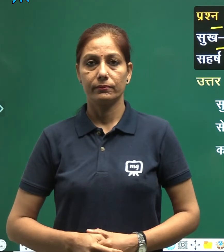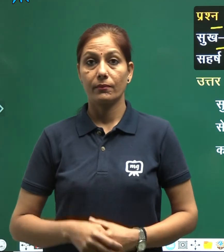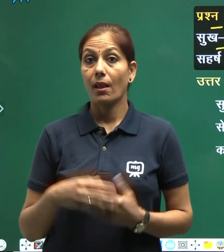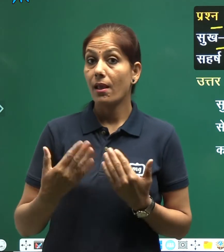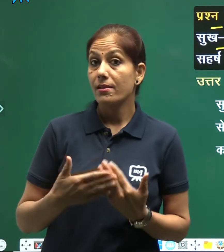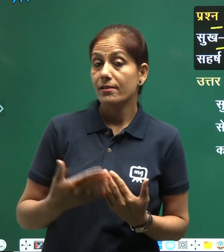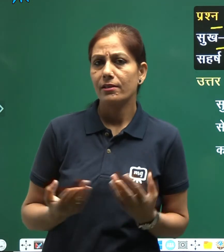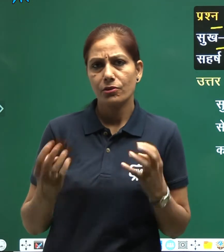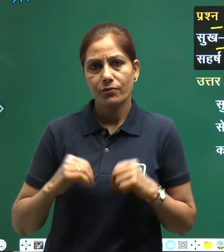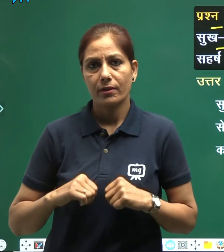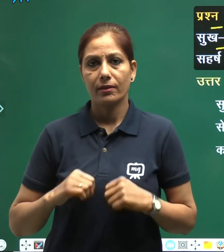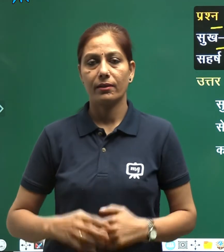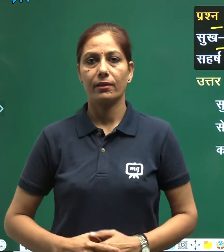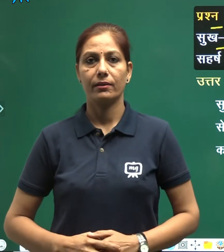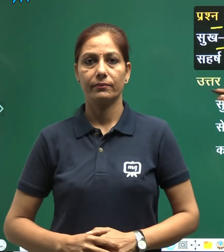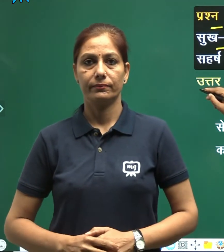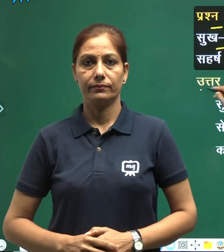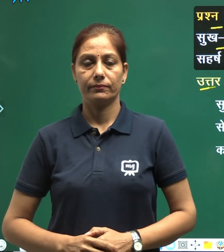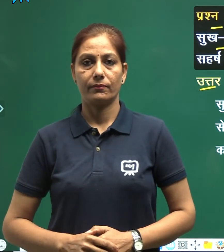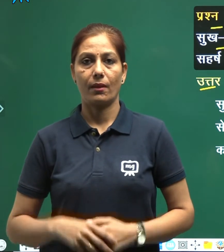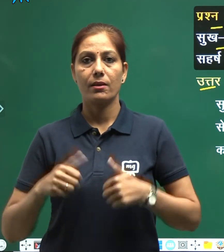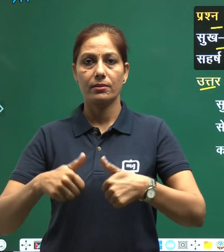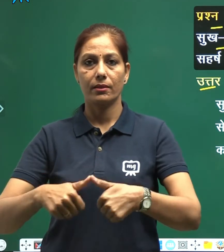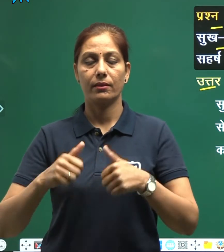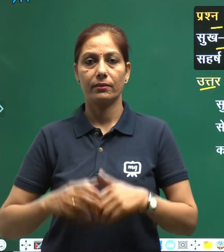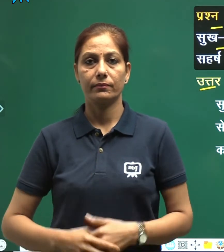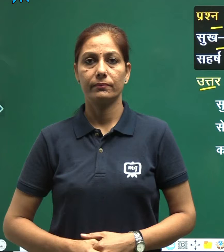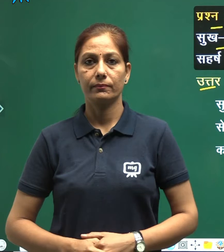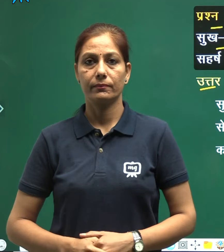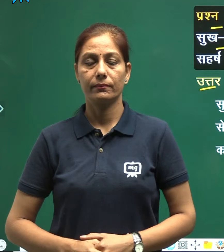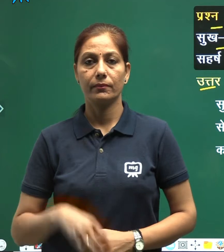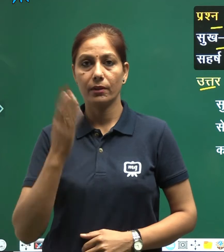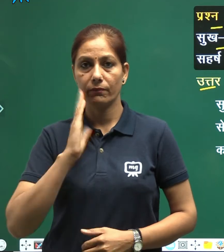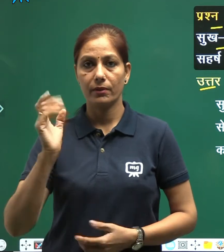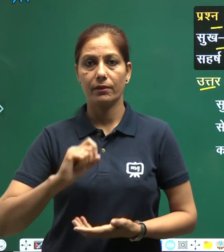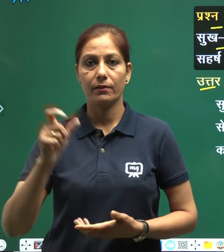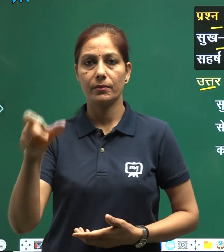सहर्ष स्वीकार करता है? उत्तर है कवि